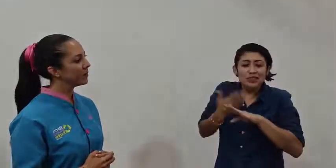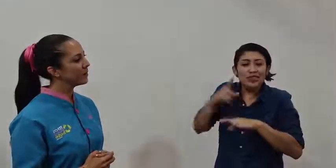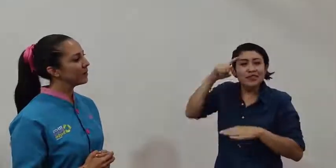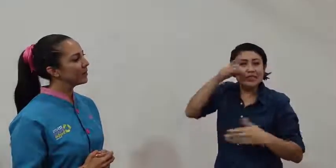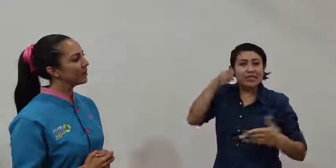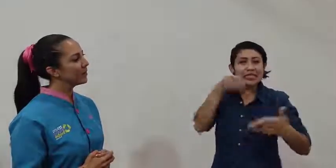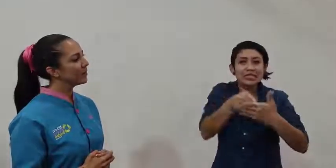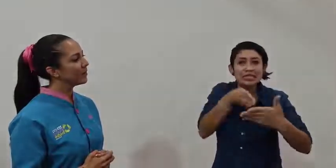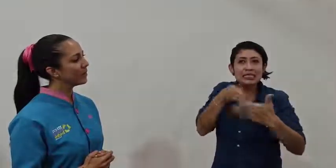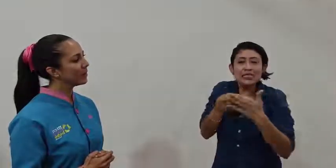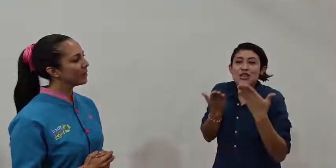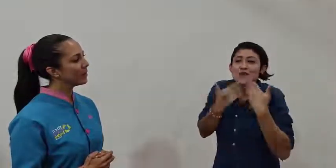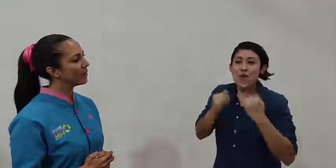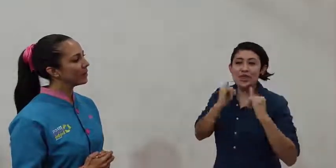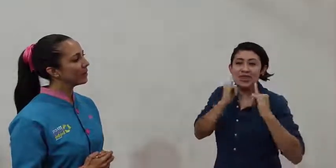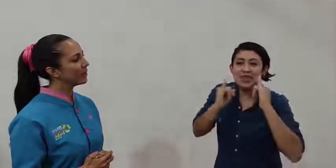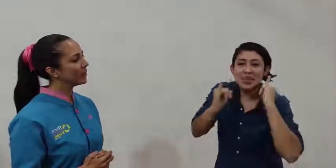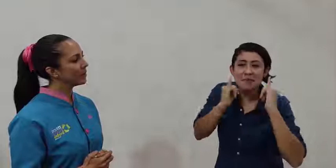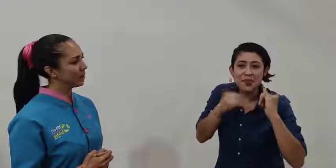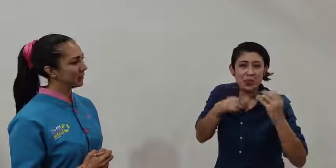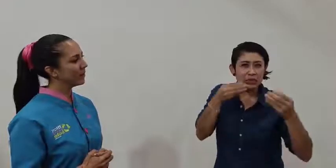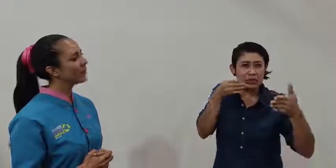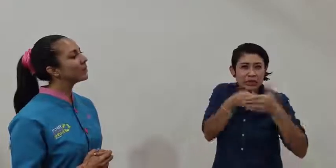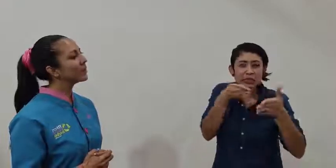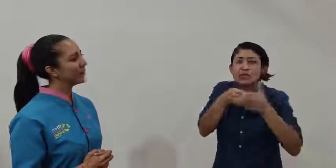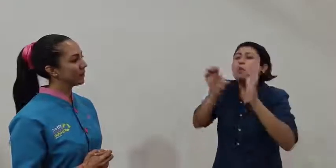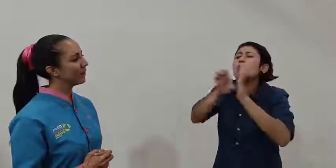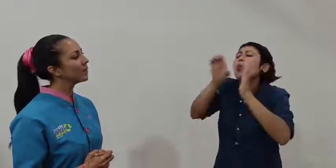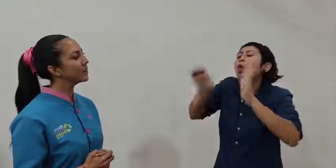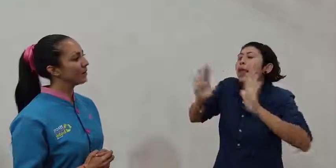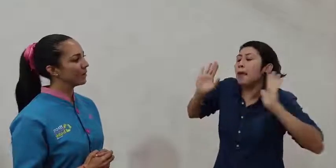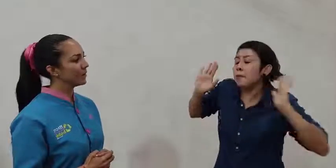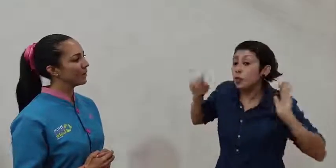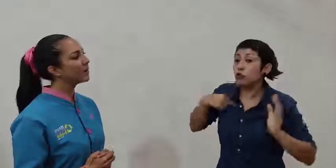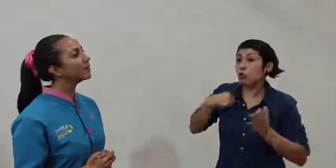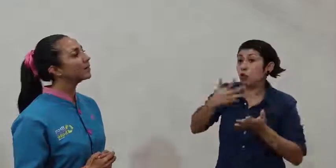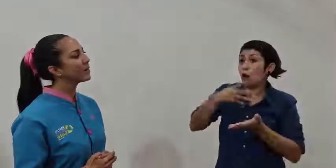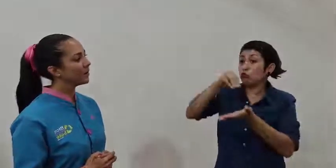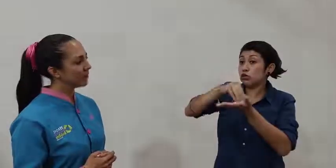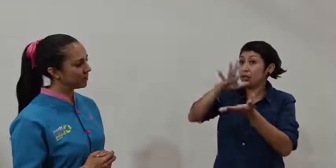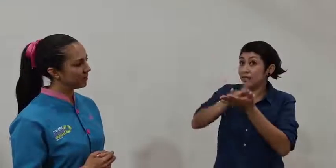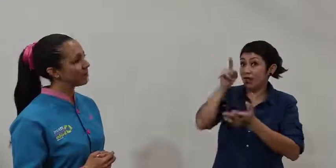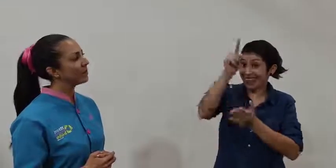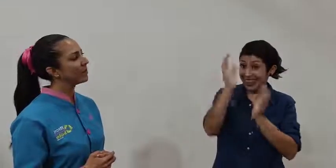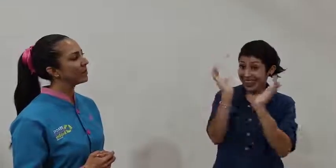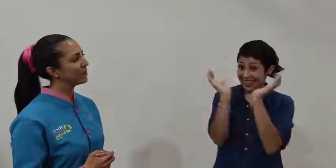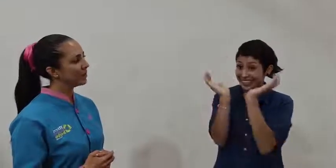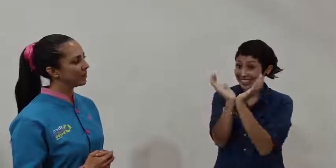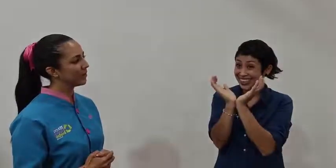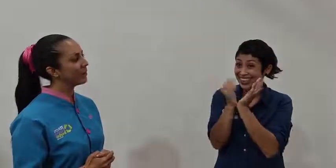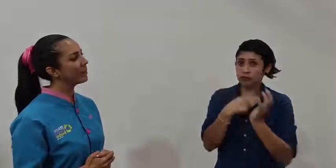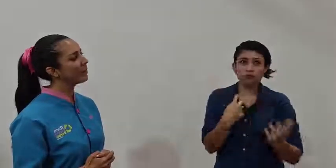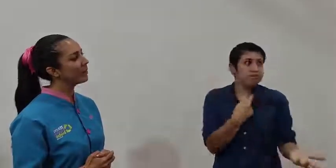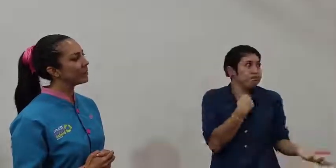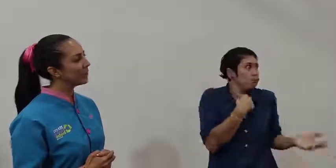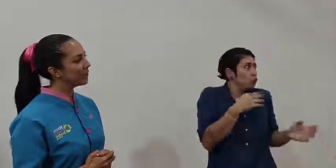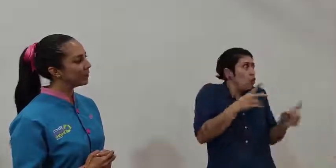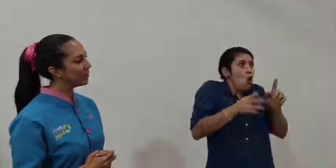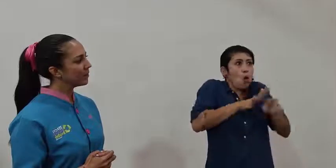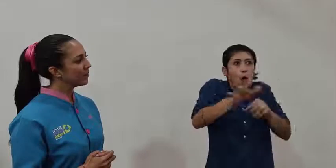había, bueno, desde mi experiencia de la escuela sí tuve inclusión o me sentí incluida. Pero una